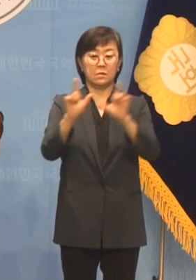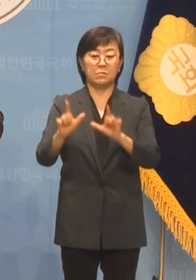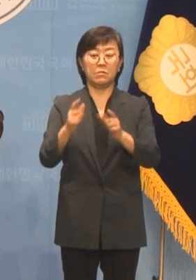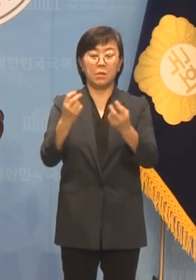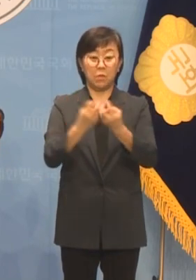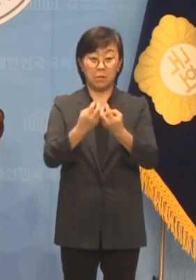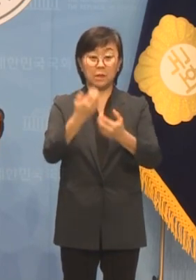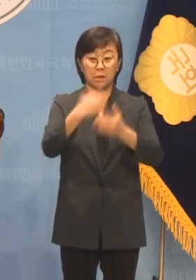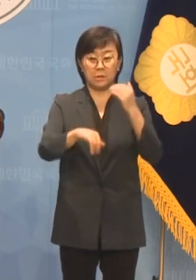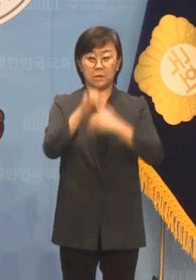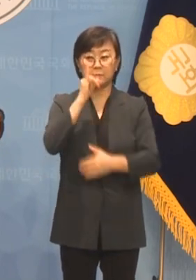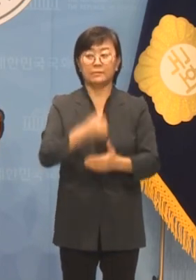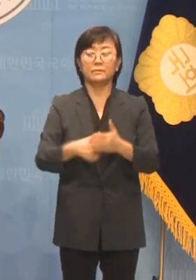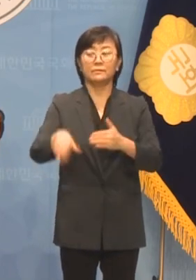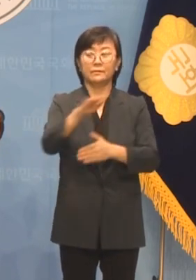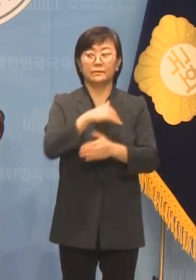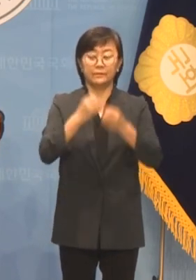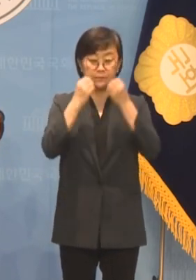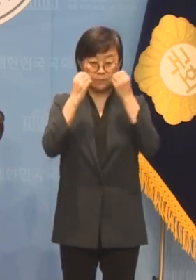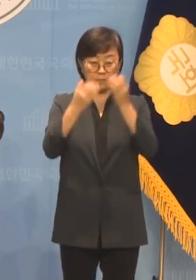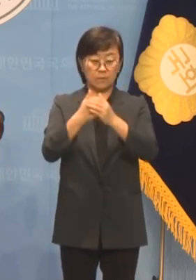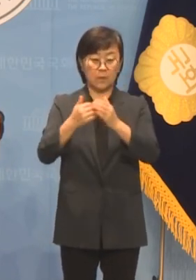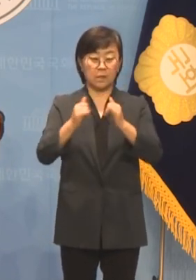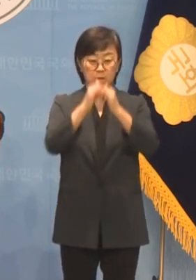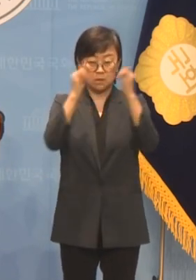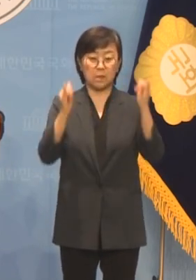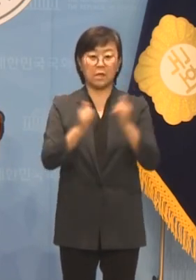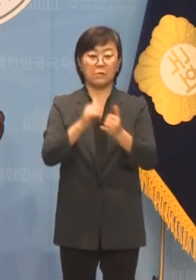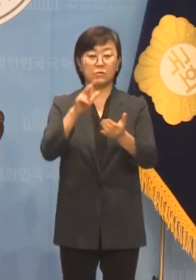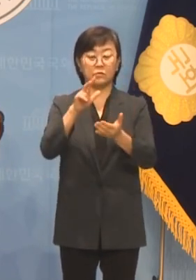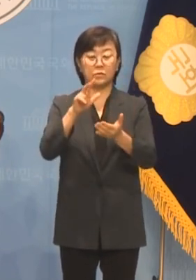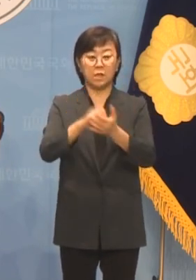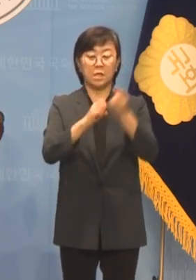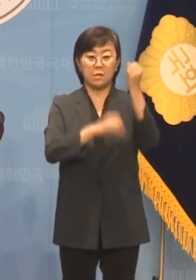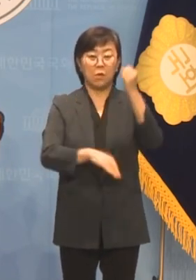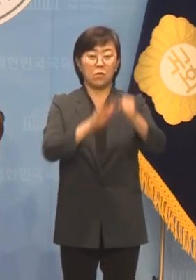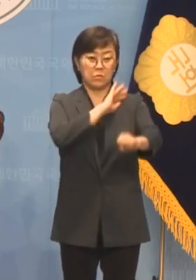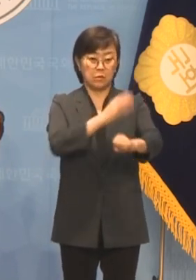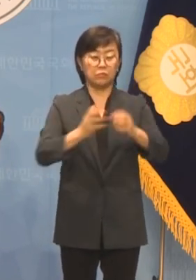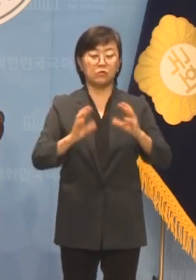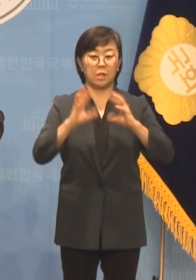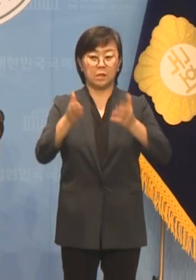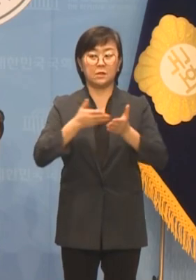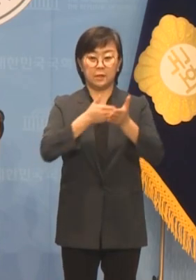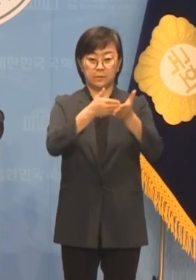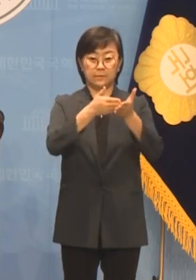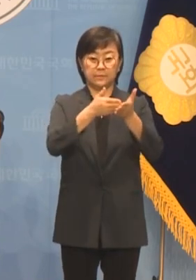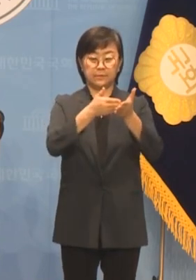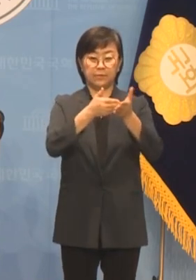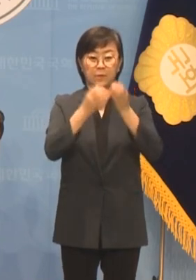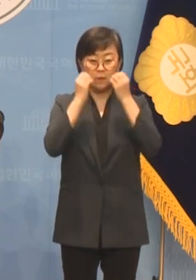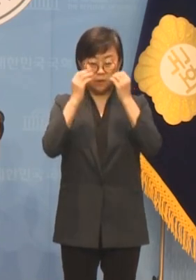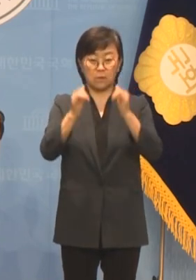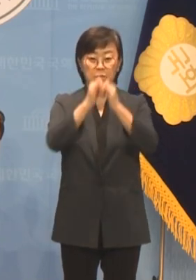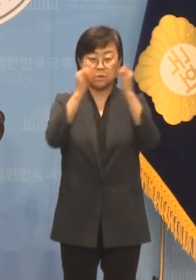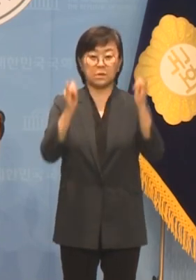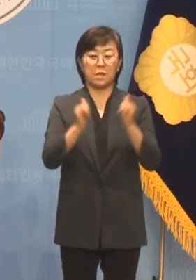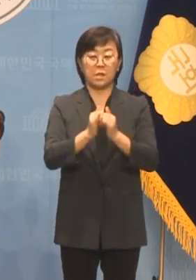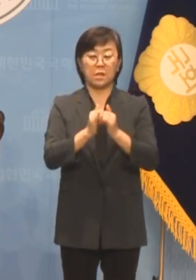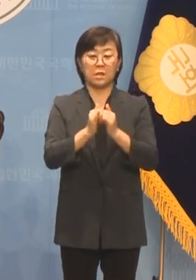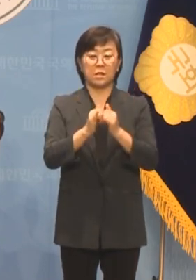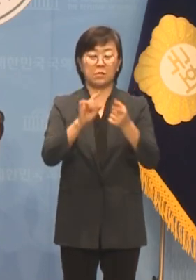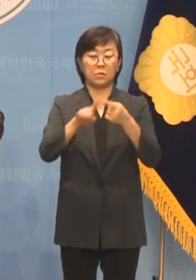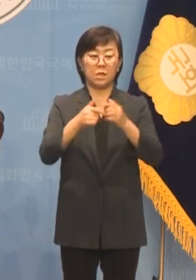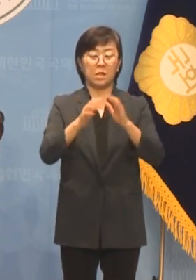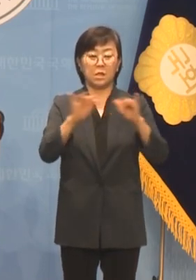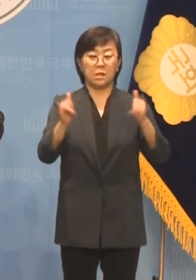되었습니다. 우리는 새로운 사회 계약으로 기본권 국가를 제안합니다. 새로운 사회 계약은